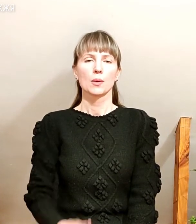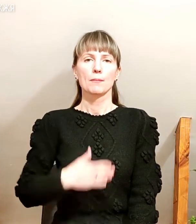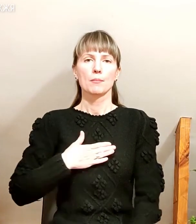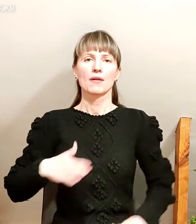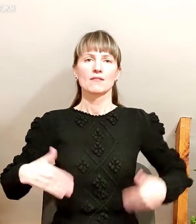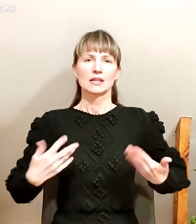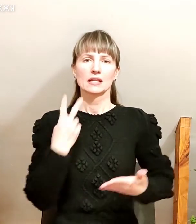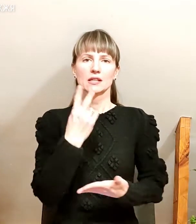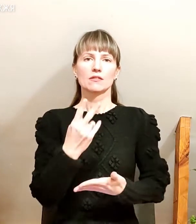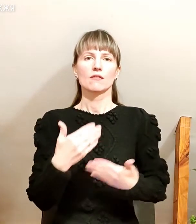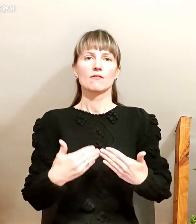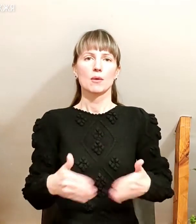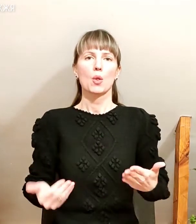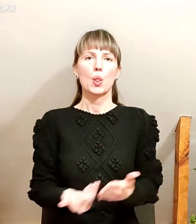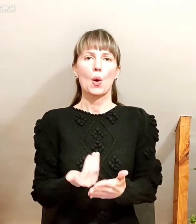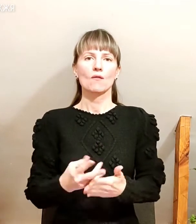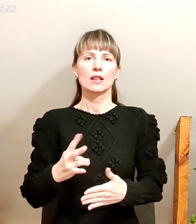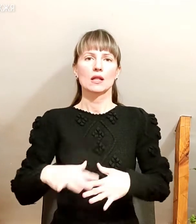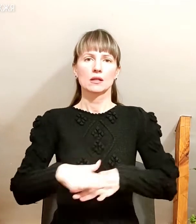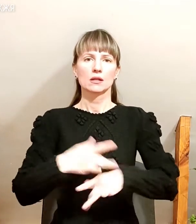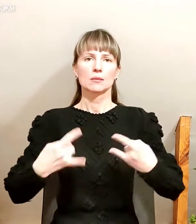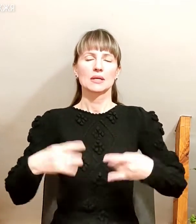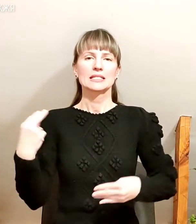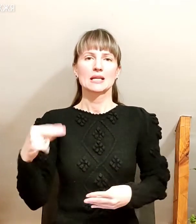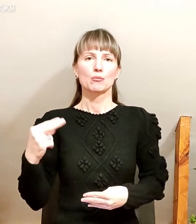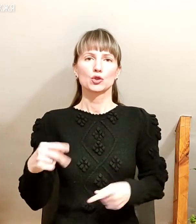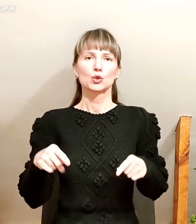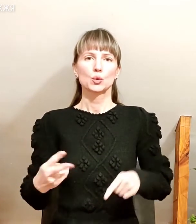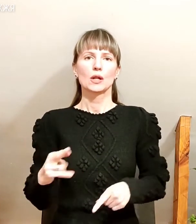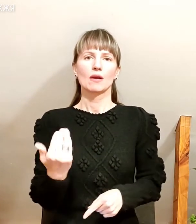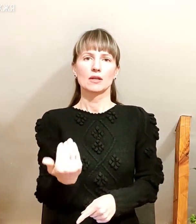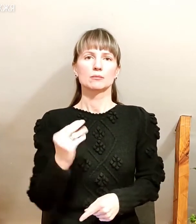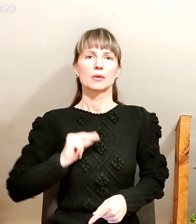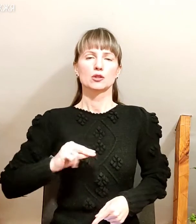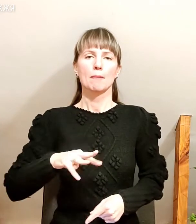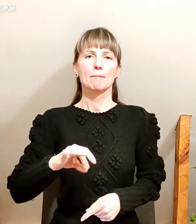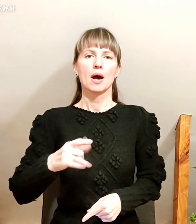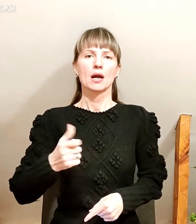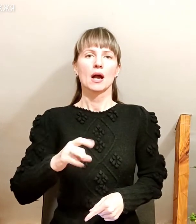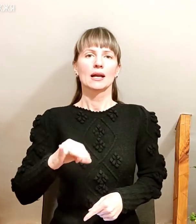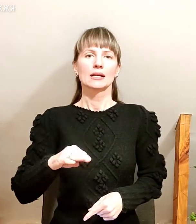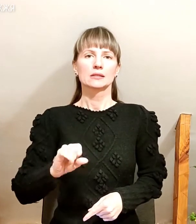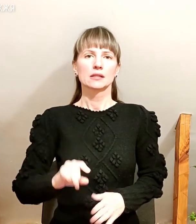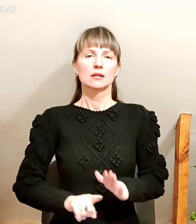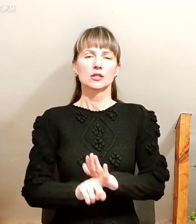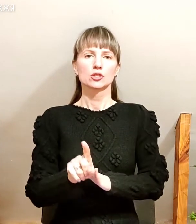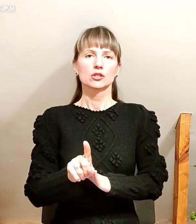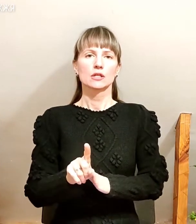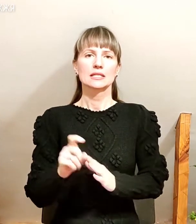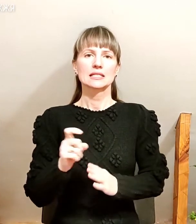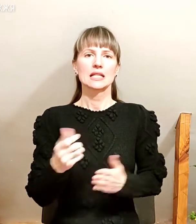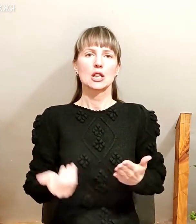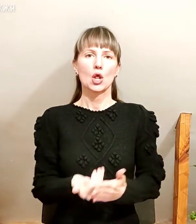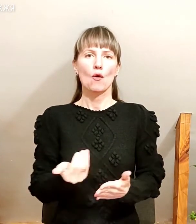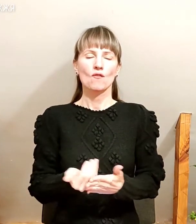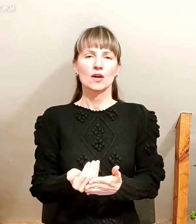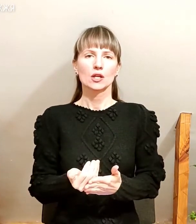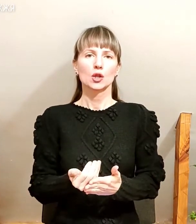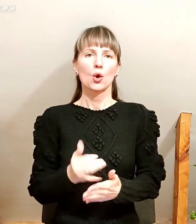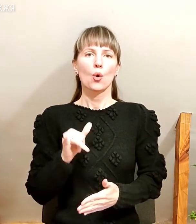вітання. Ви дивитеся випуск новин на Суспільному Запоріжжя. В студії для вас працює Маргарита Галіш, і ми починаємо з нагальних новин. У Токмаку дуже складна